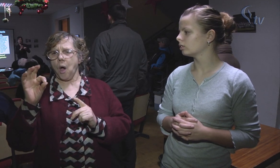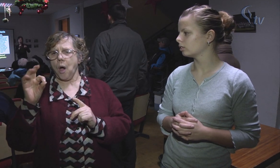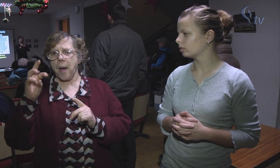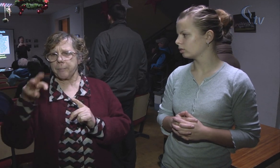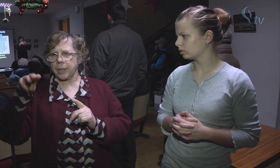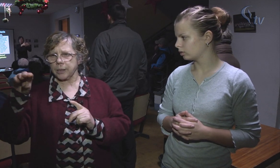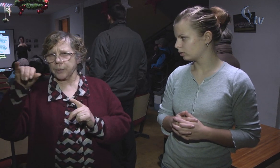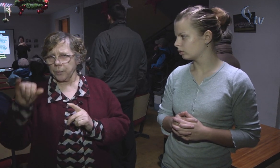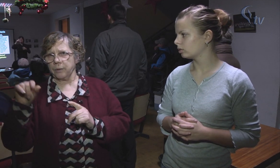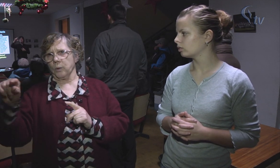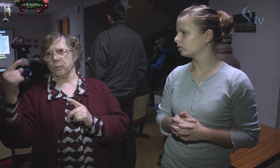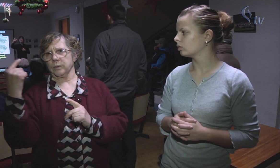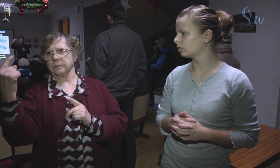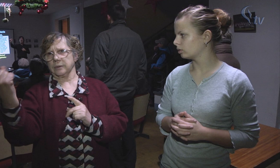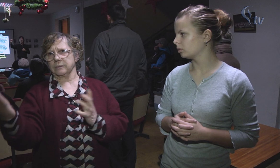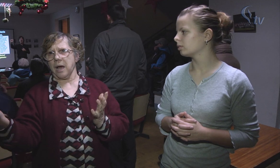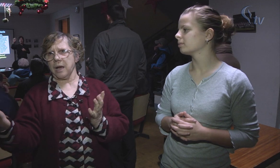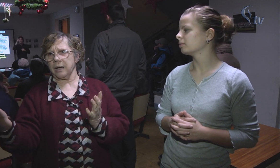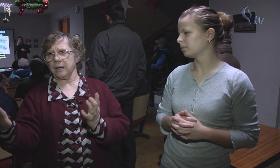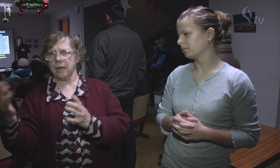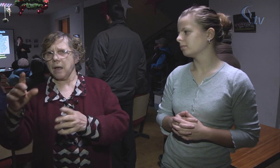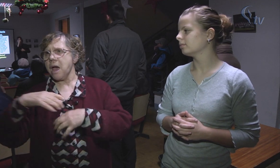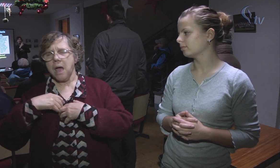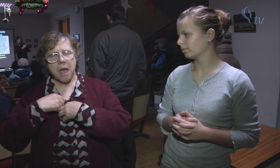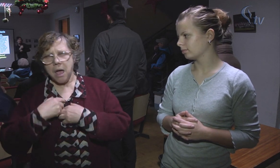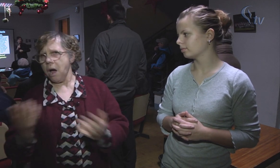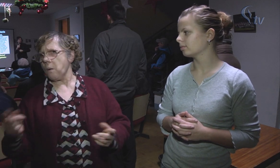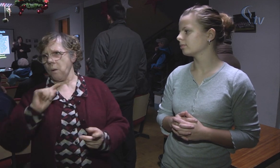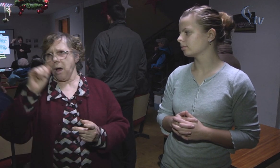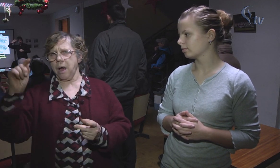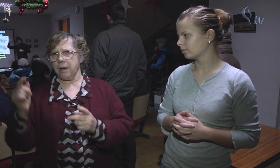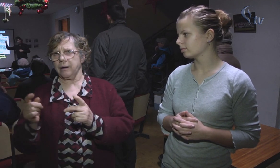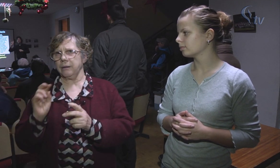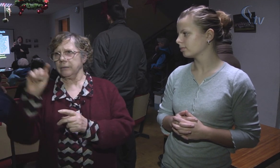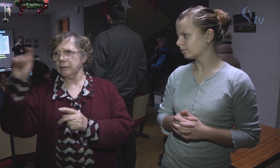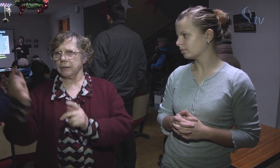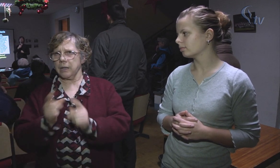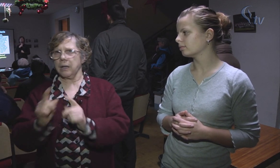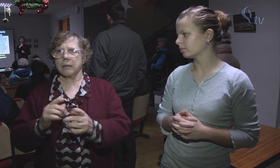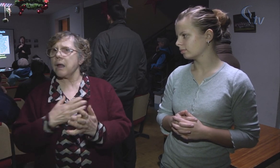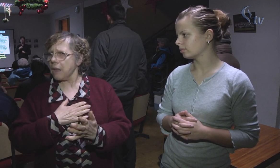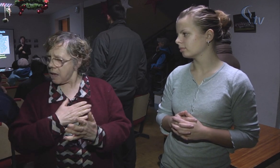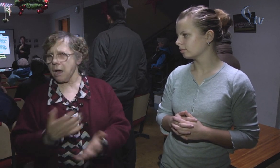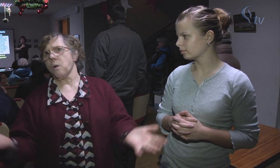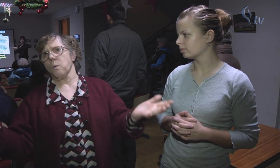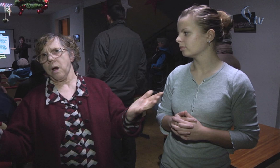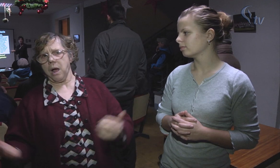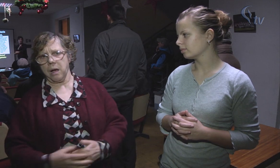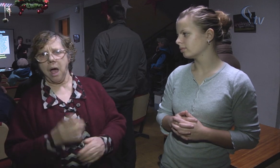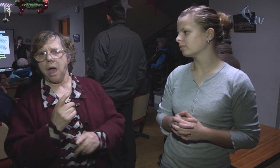MTÜ viipelend, seal on ainult üks tõlk ja ta tõepoolest ei jõua igale poole ja sellepärast ei ole